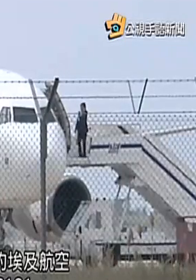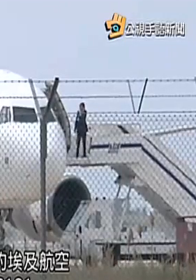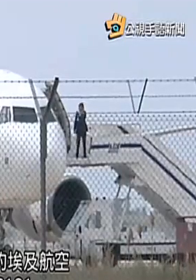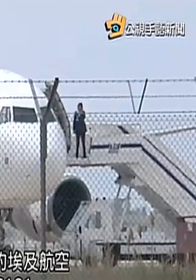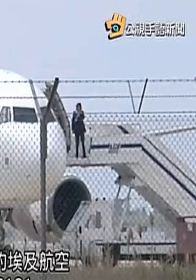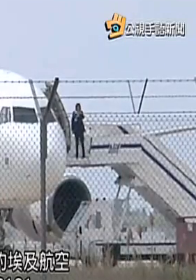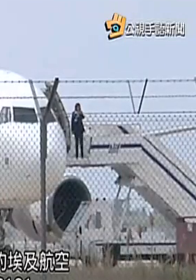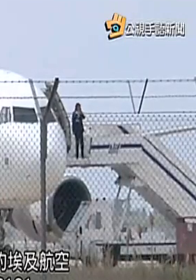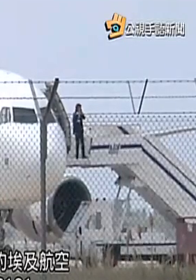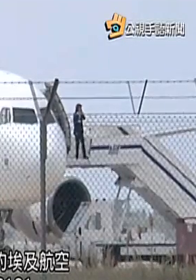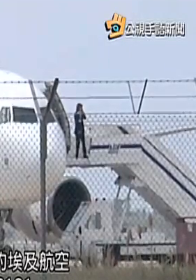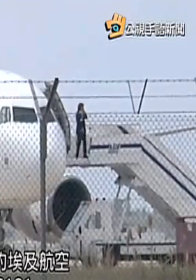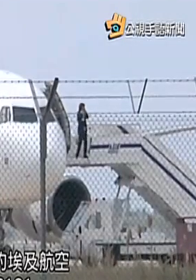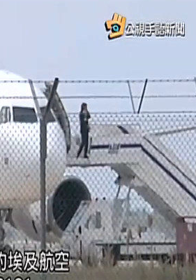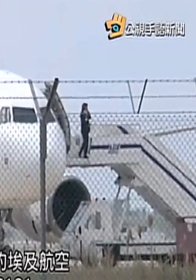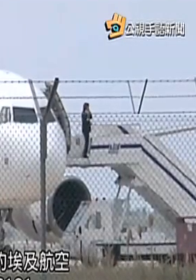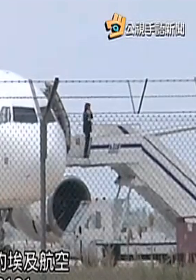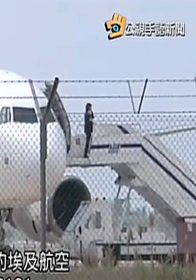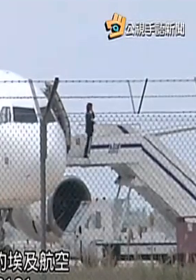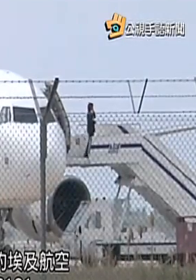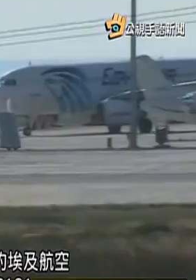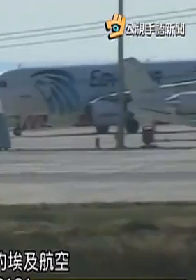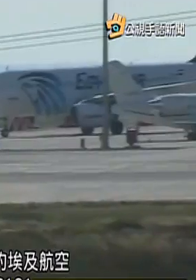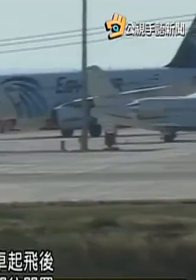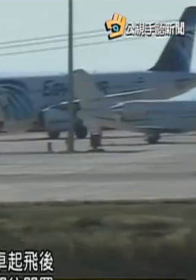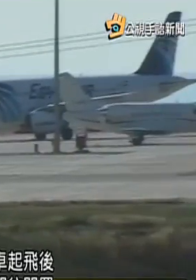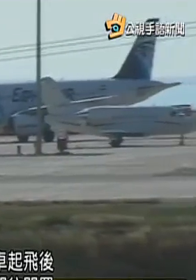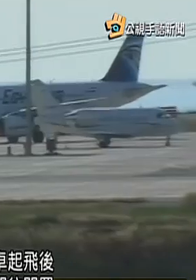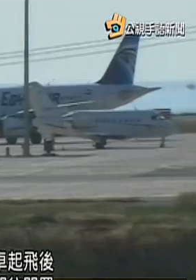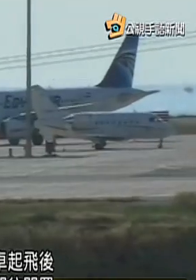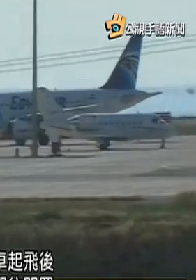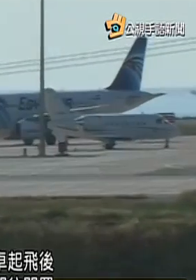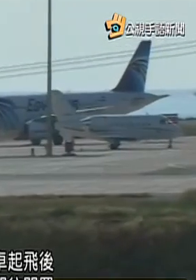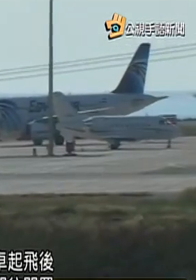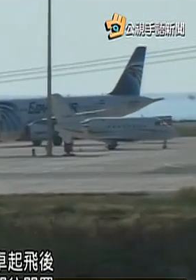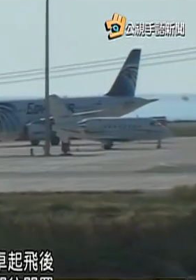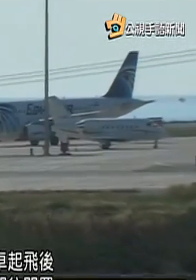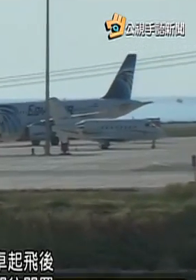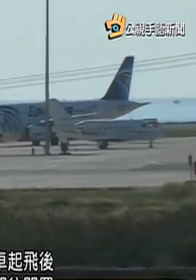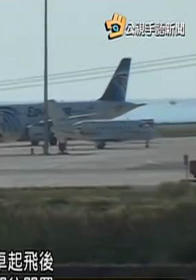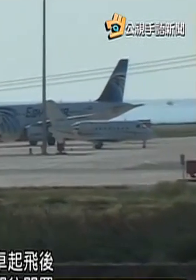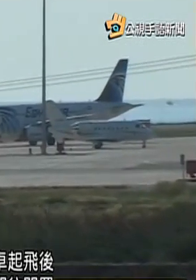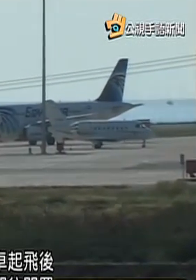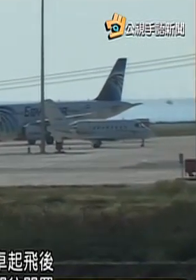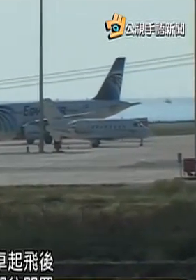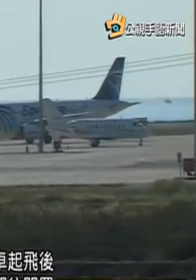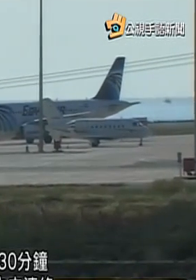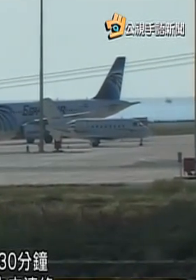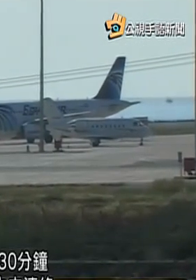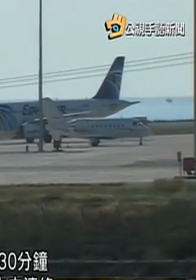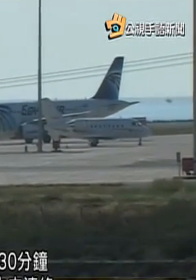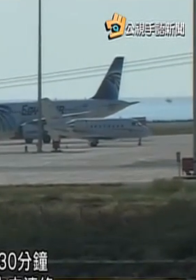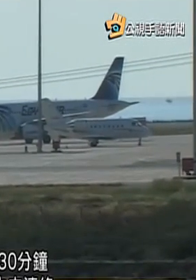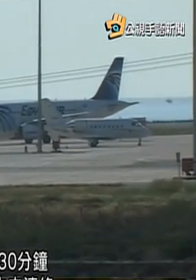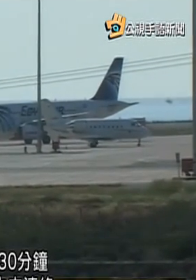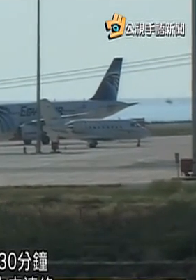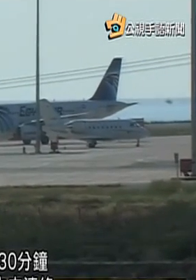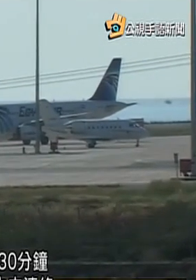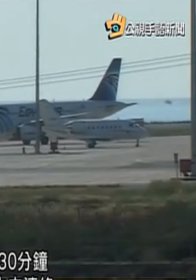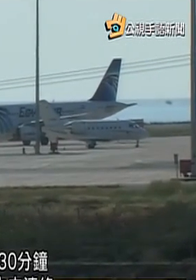持的埃及航空编号 MS181 从亚历山卓起飞之后，原本是要飞往开罗，但是才起飞30分钟就与塔